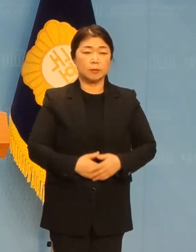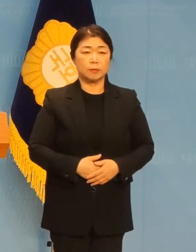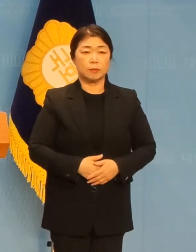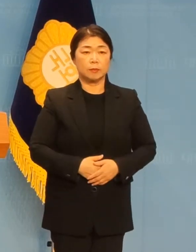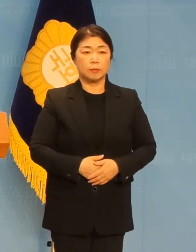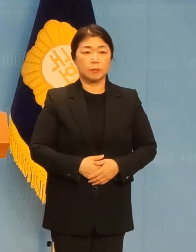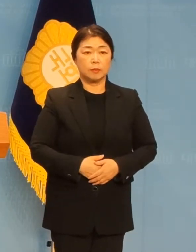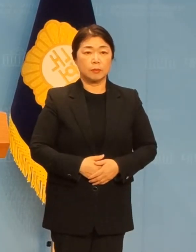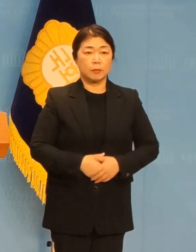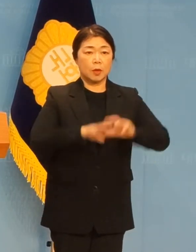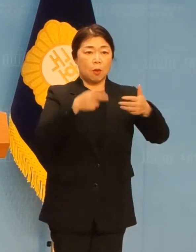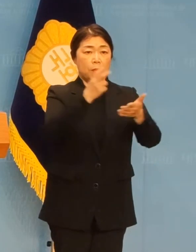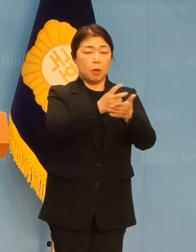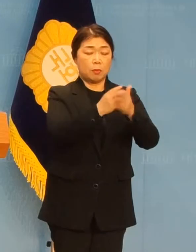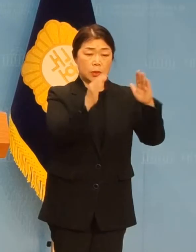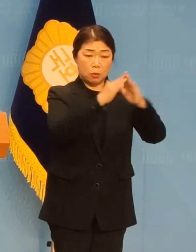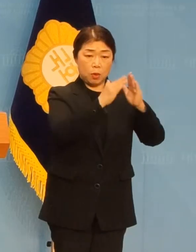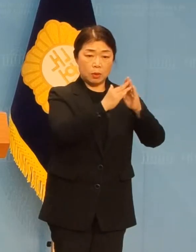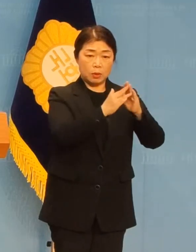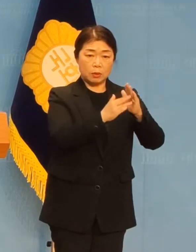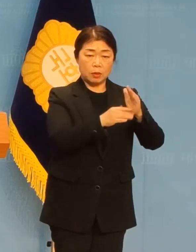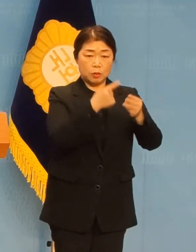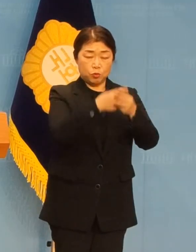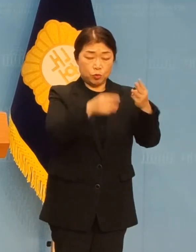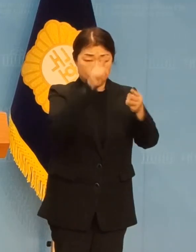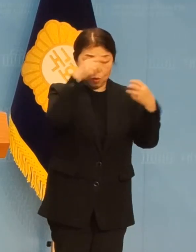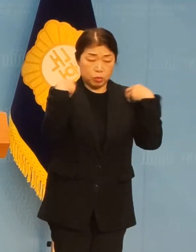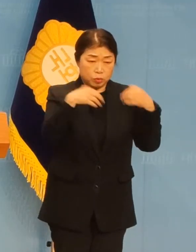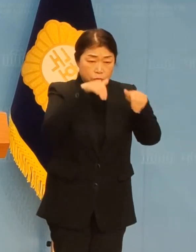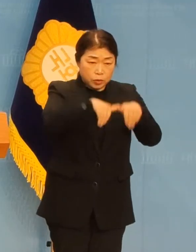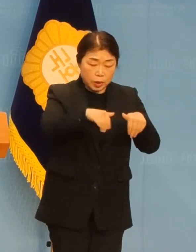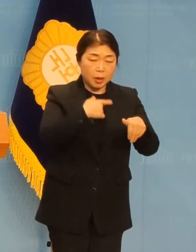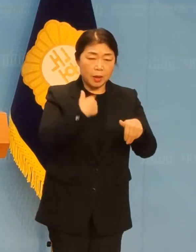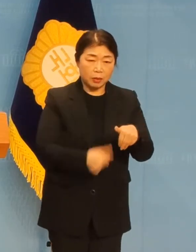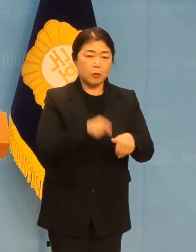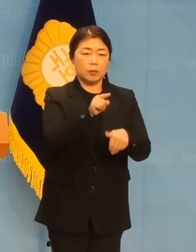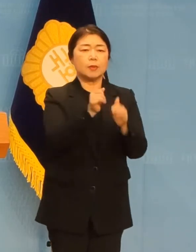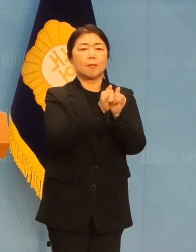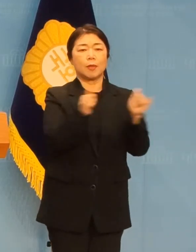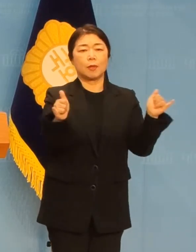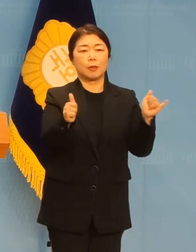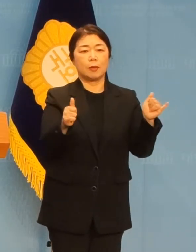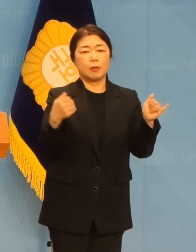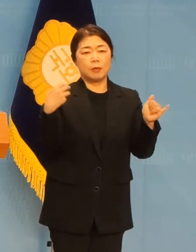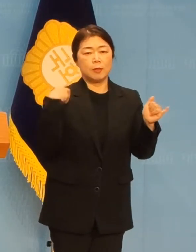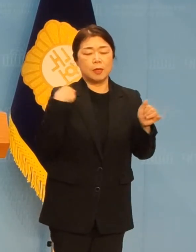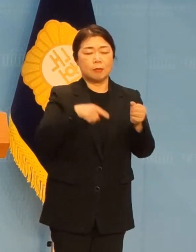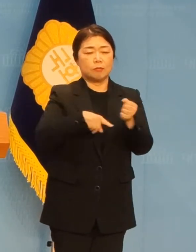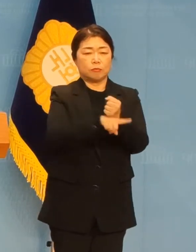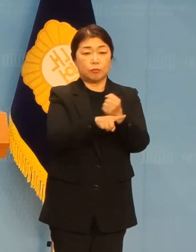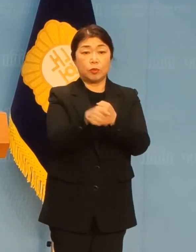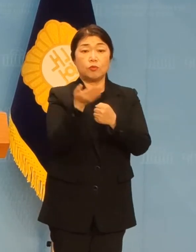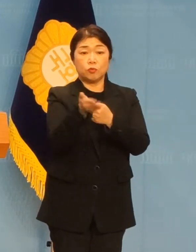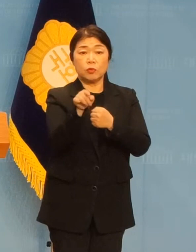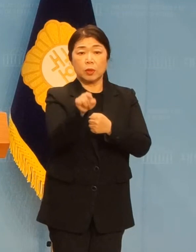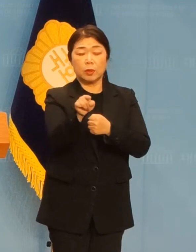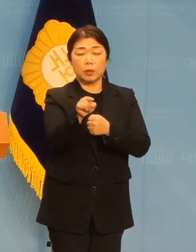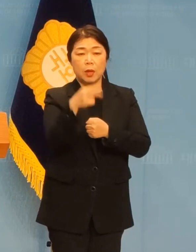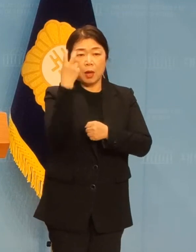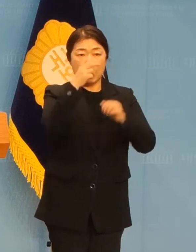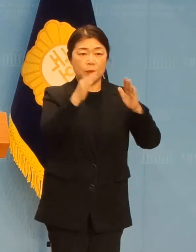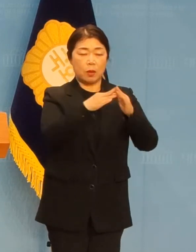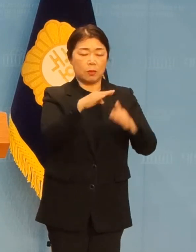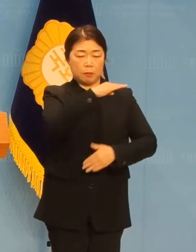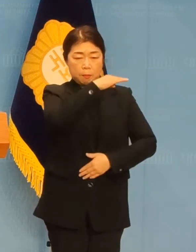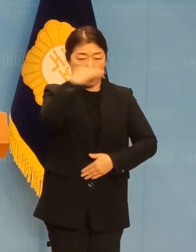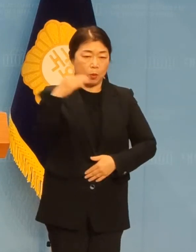헌법기관을 지난 정권의 하수인으로 전락시킨 주범들에게 엄격한 책임을 묻는 것이 감사원을 바로